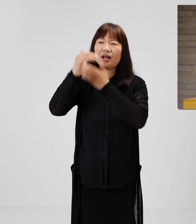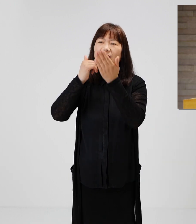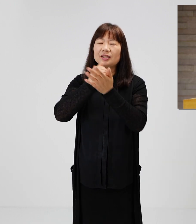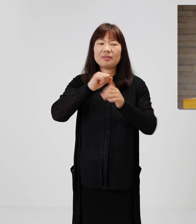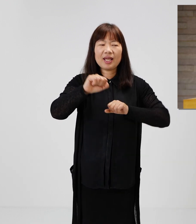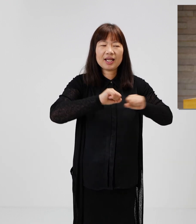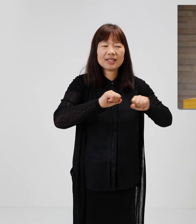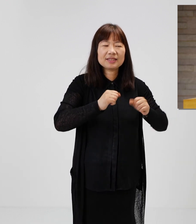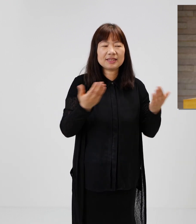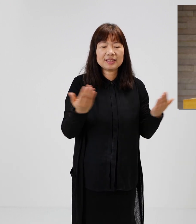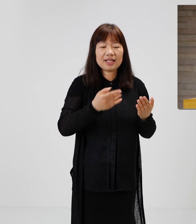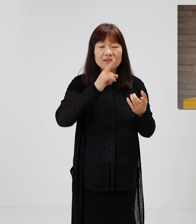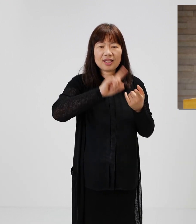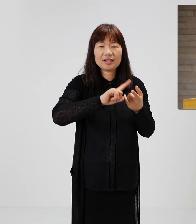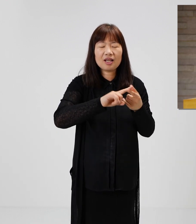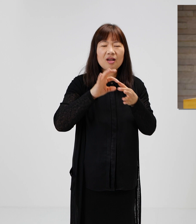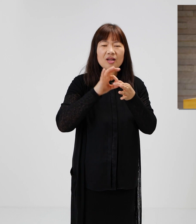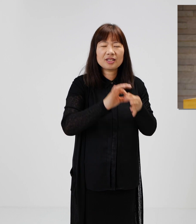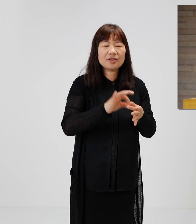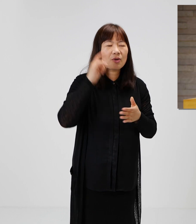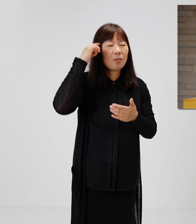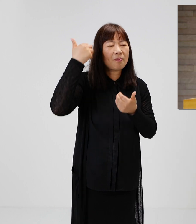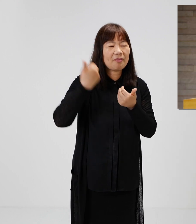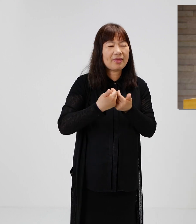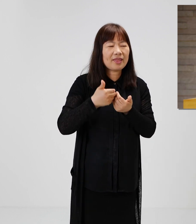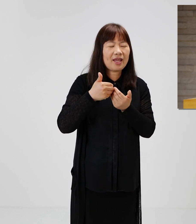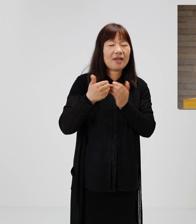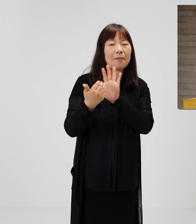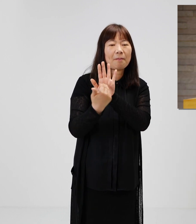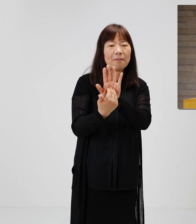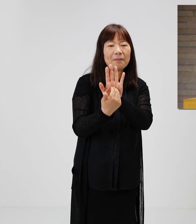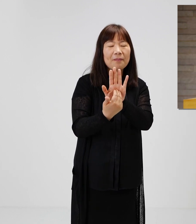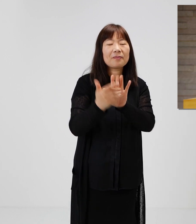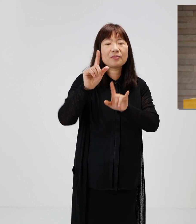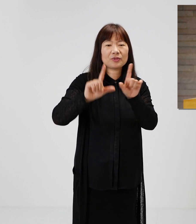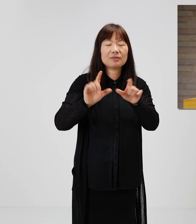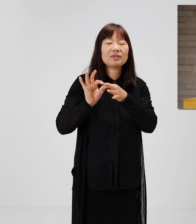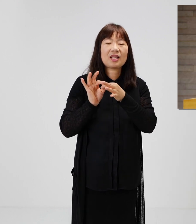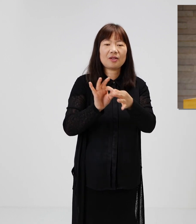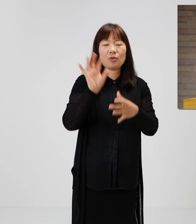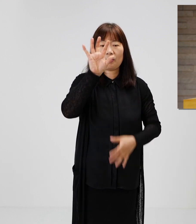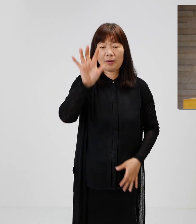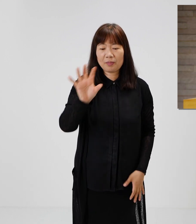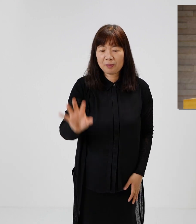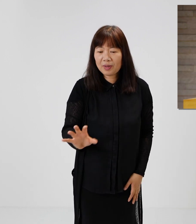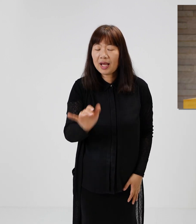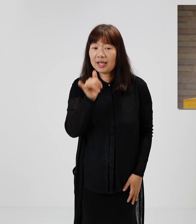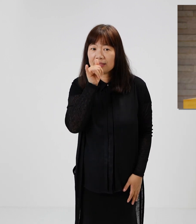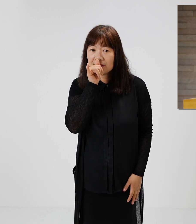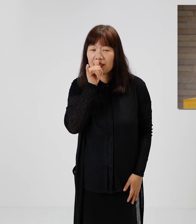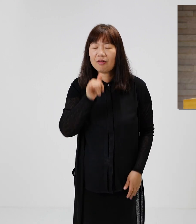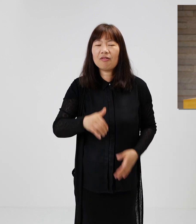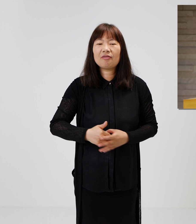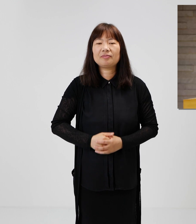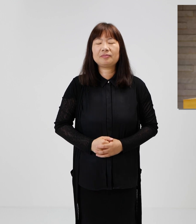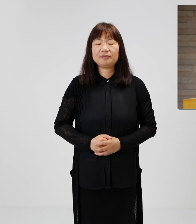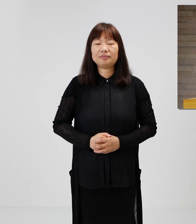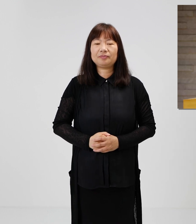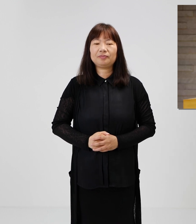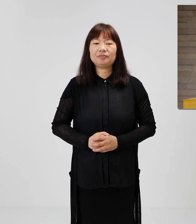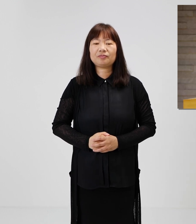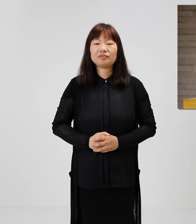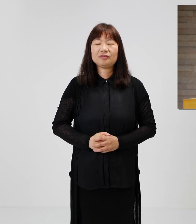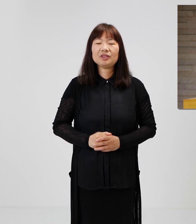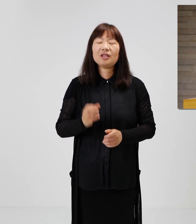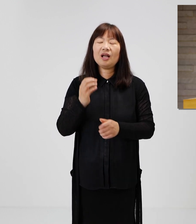하나님의 교회에 대해서 이런 일들이 벌어진 겁니다. 자, 그러면 그 고발이 어떤 식으로